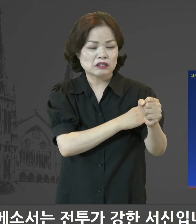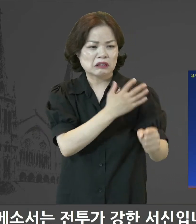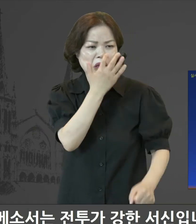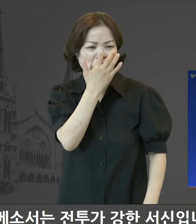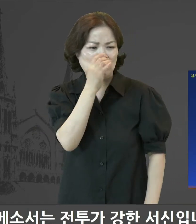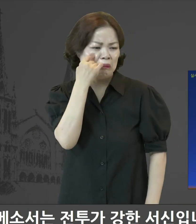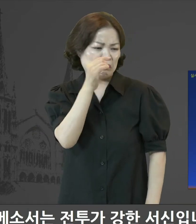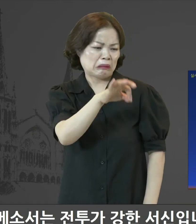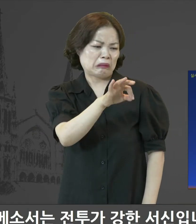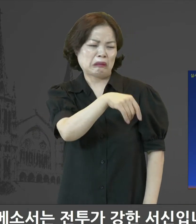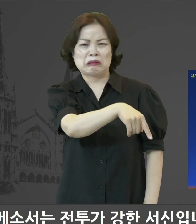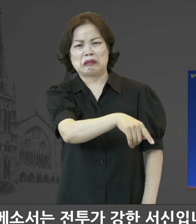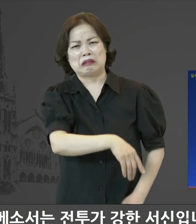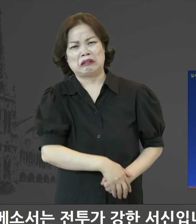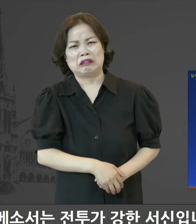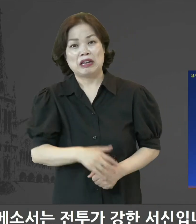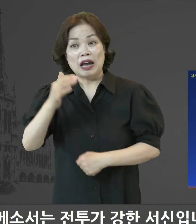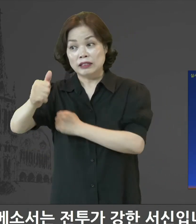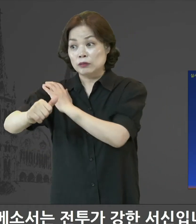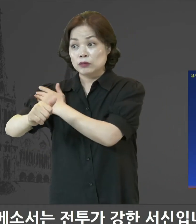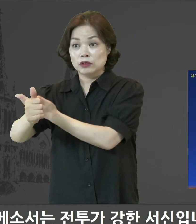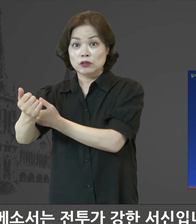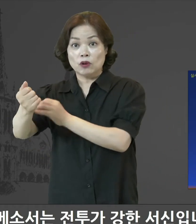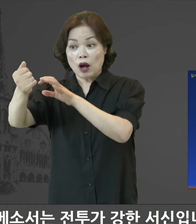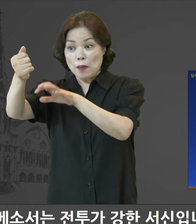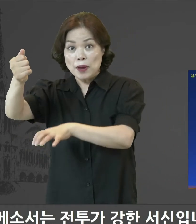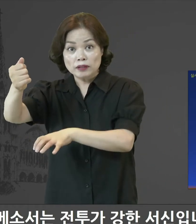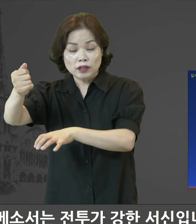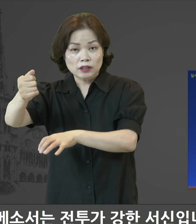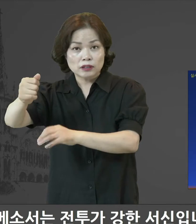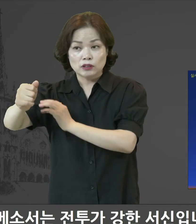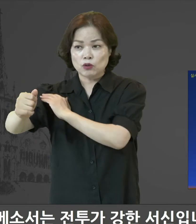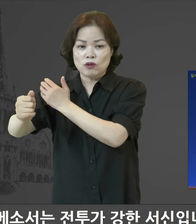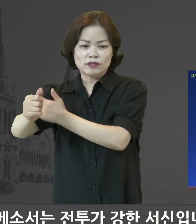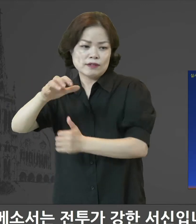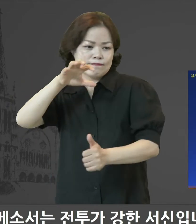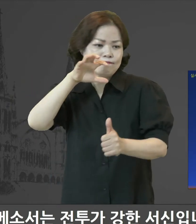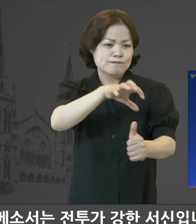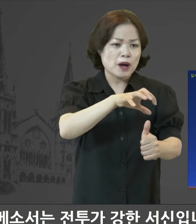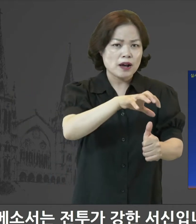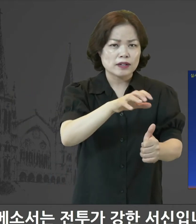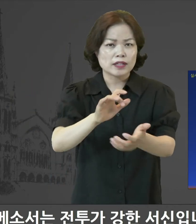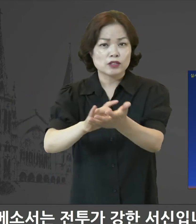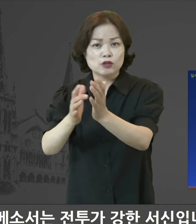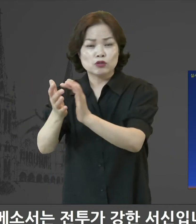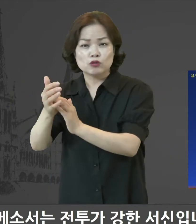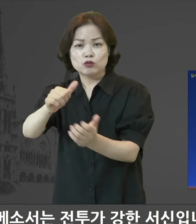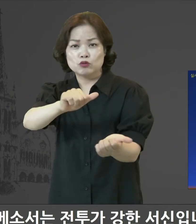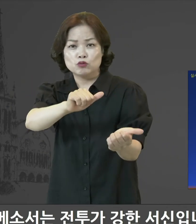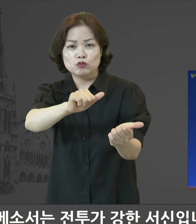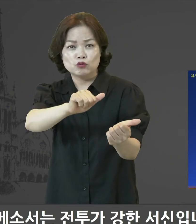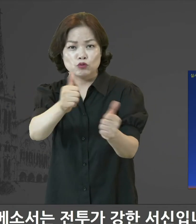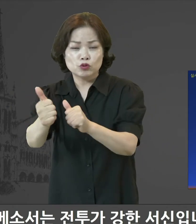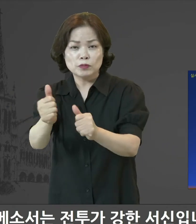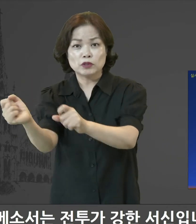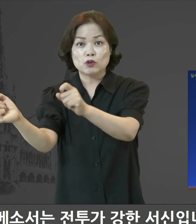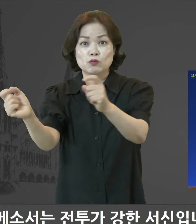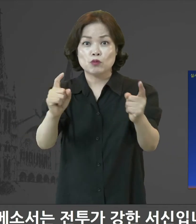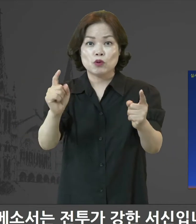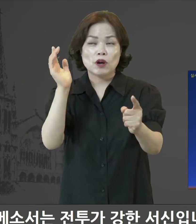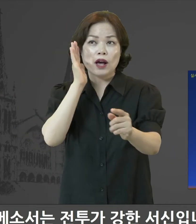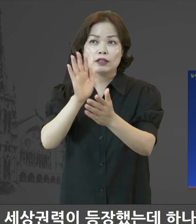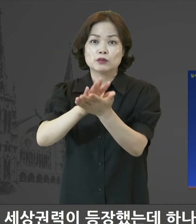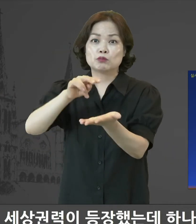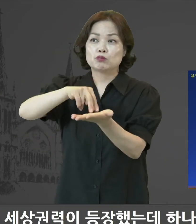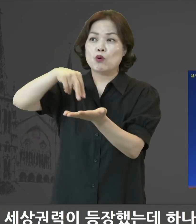얘기했잖아요. 하나님의 크신 능력 앞에서 하나님이 그 권세를 누르시고 예수를 죽음에서 부활시켜서 하늘 보좌에